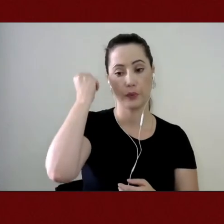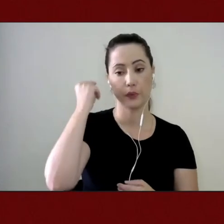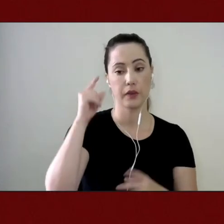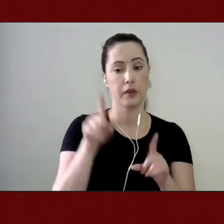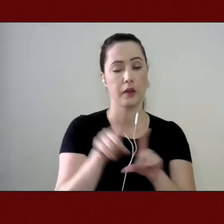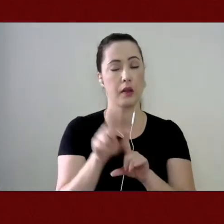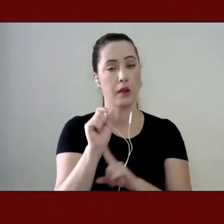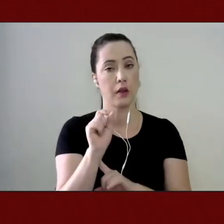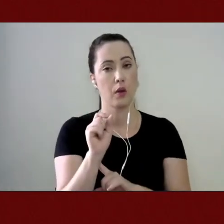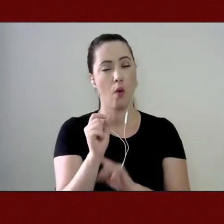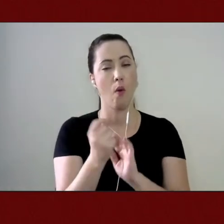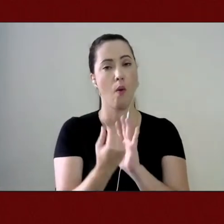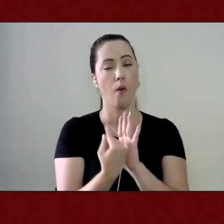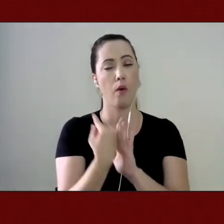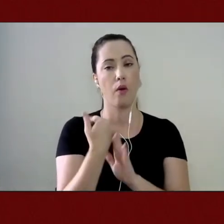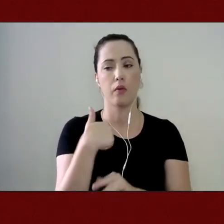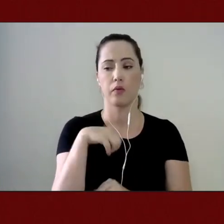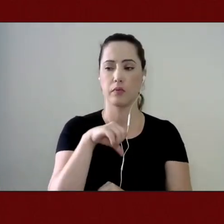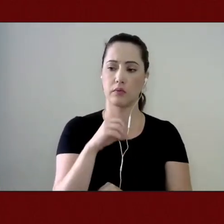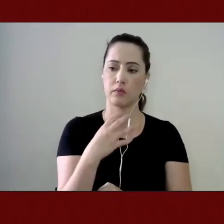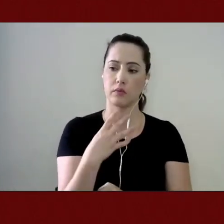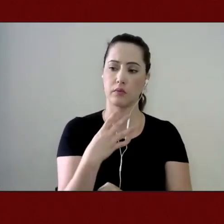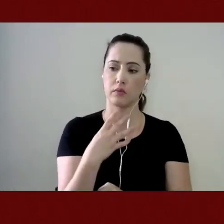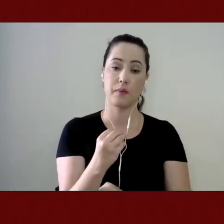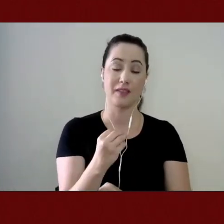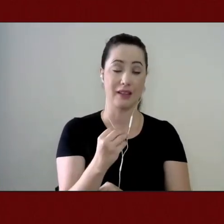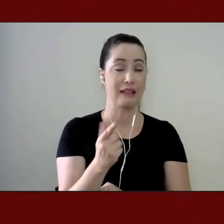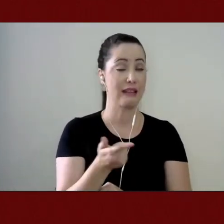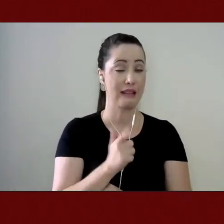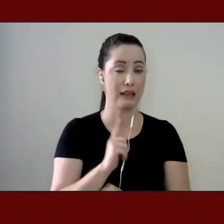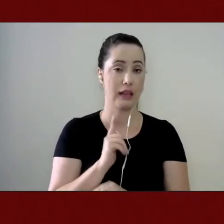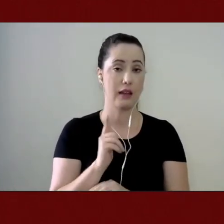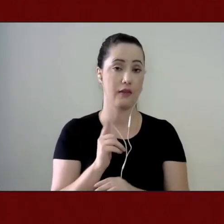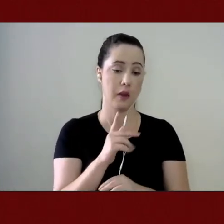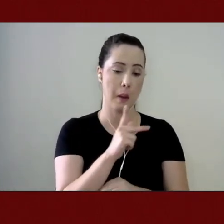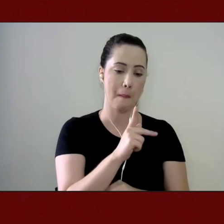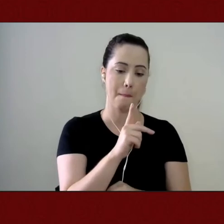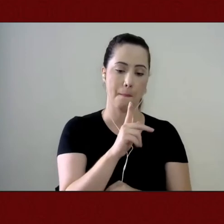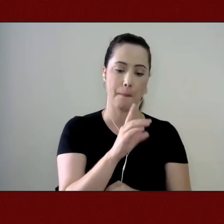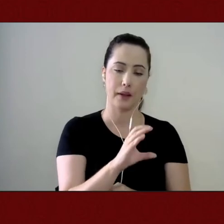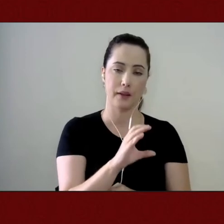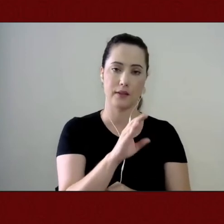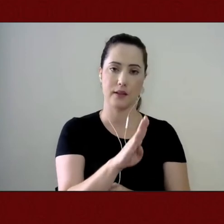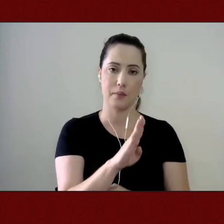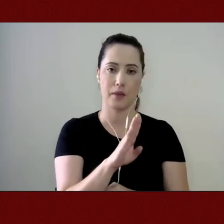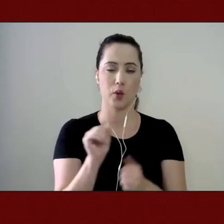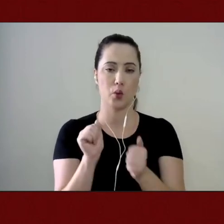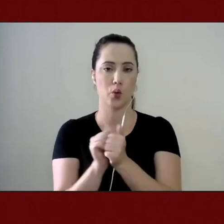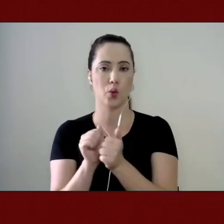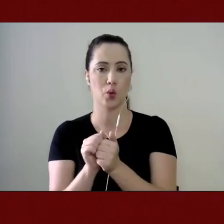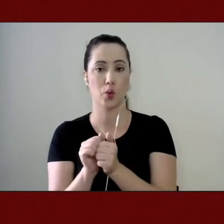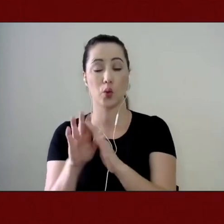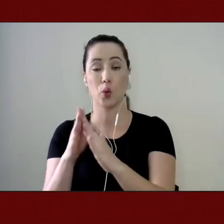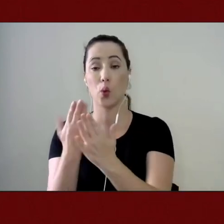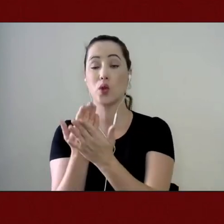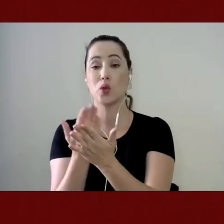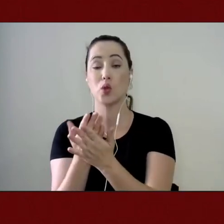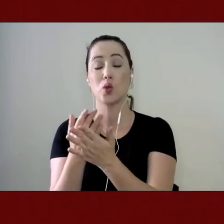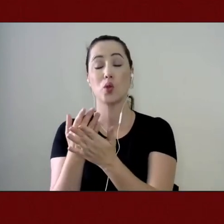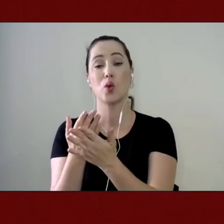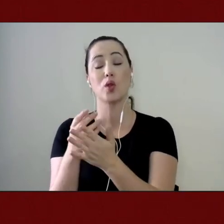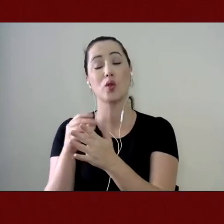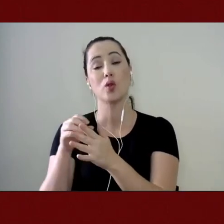Nos anos 40, a aproximação do Partido Comunista com as escolas de samba no Rio de Janeiro, que deu frutos, inclusive, até os anos 60. Bom, encerro por aqui. Desculpe se